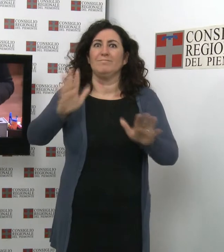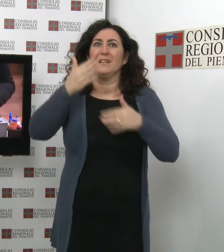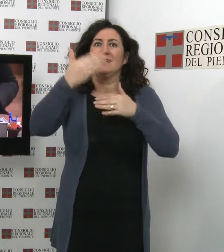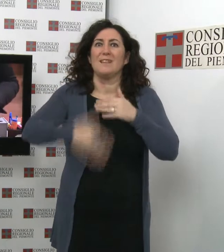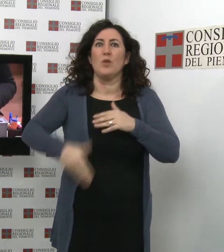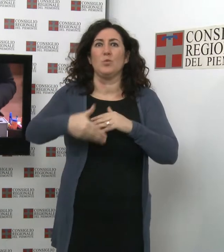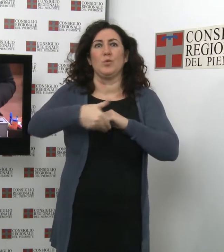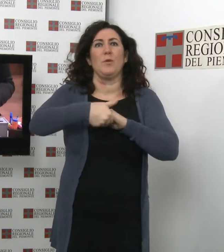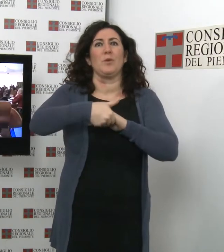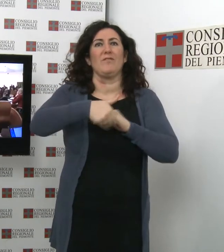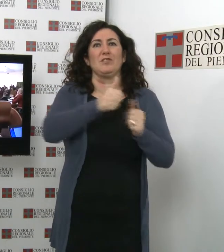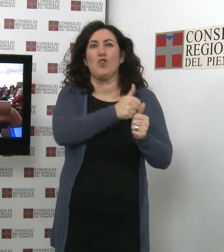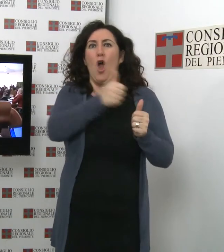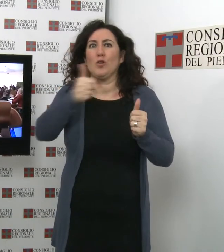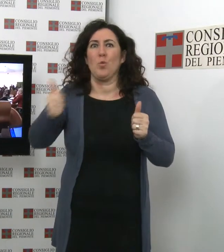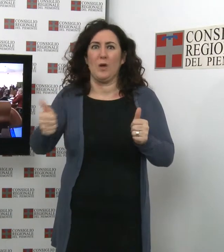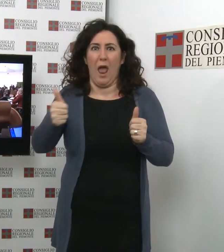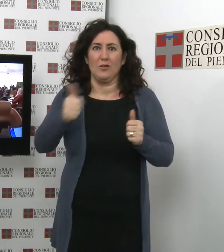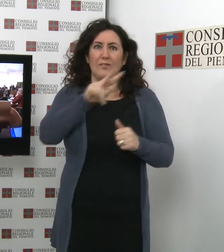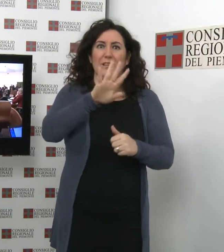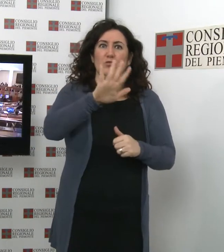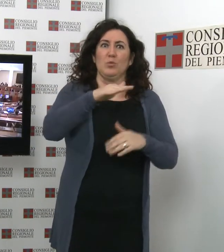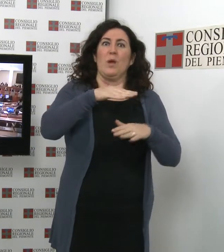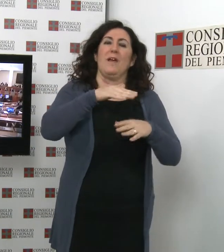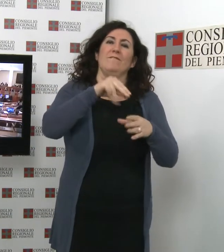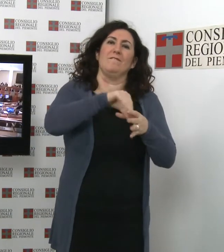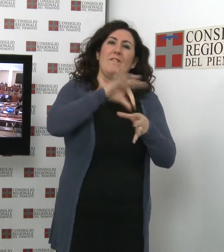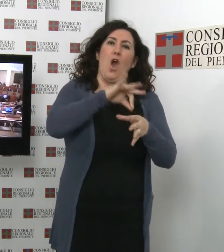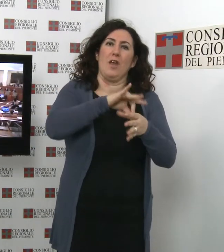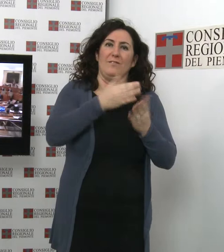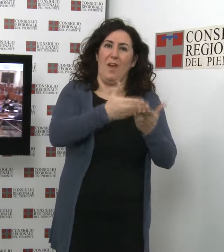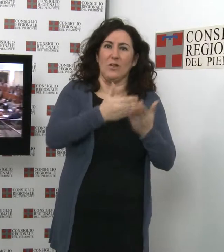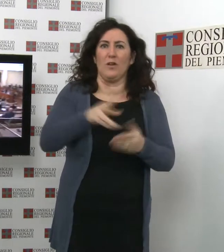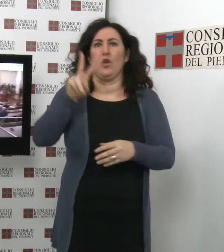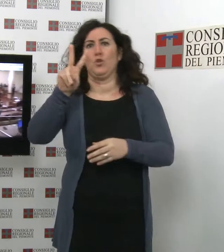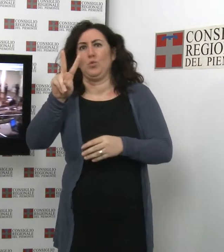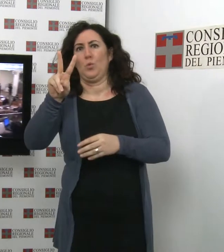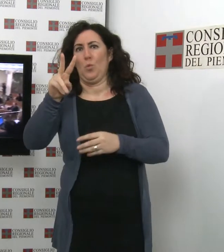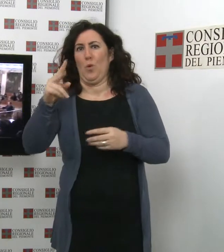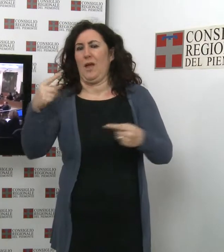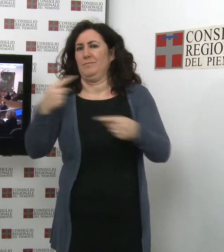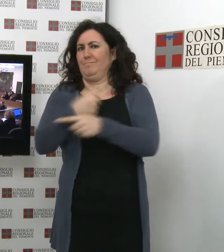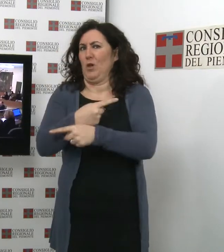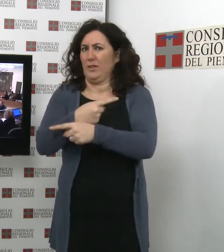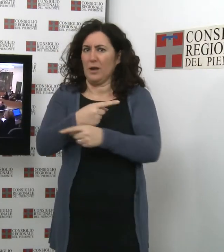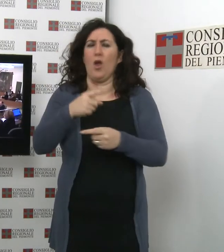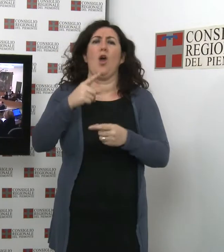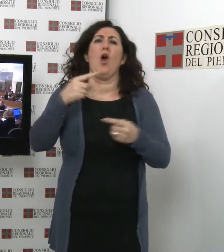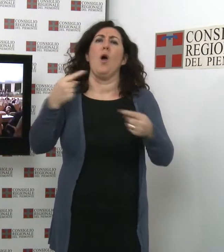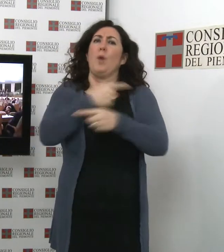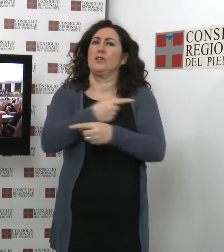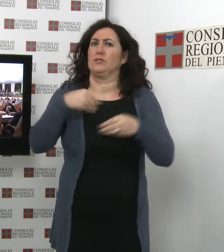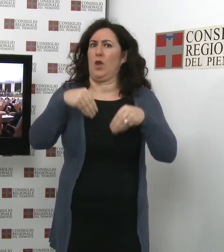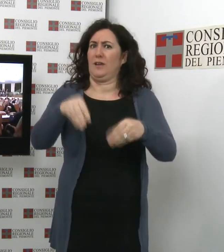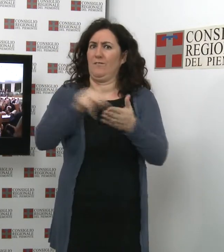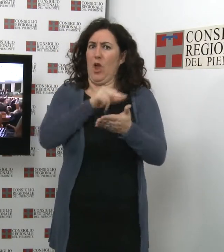voti favorevoli e 2 non votanti, l'opposizione non ha partecipato al voto, il Consiglio regionale ha approvato il bilancio di previsione